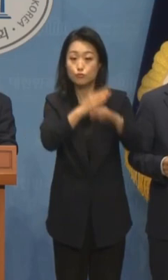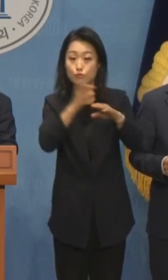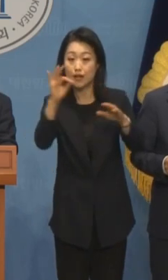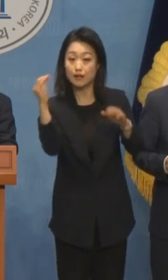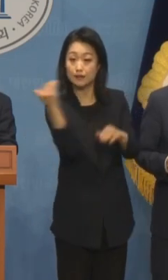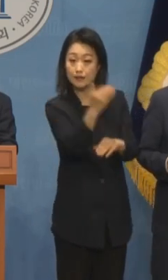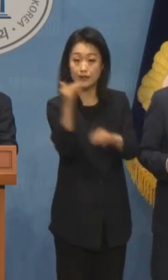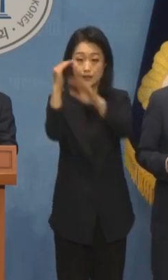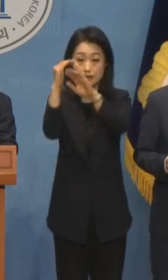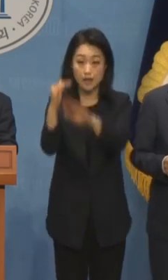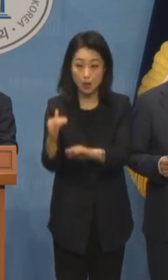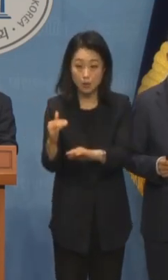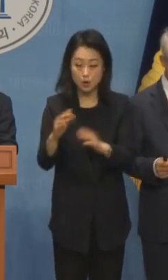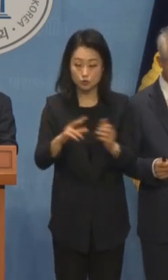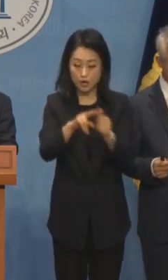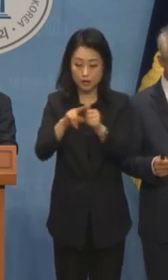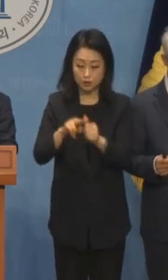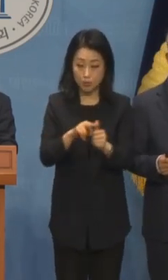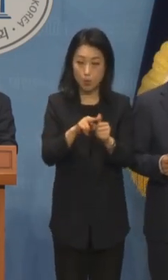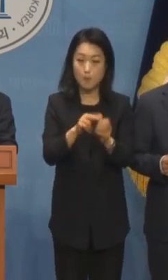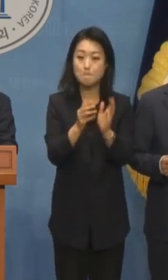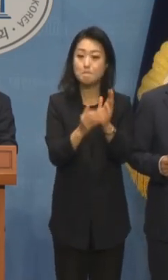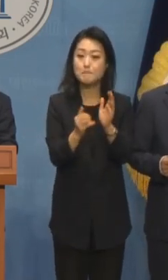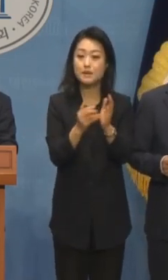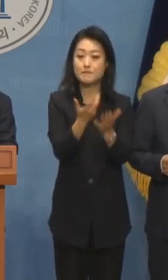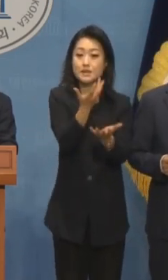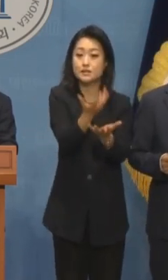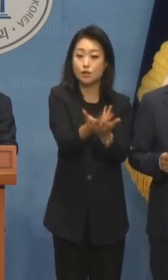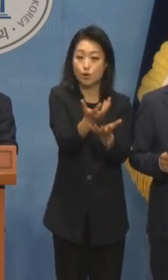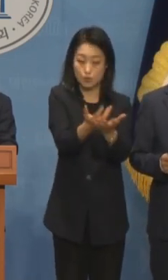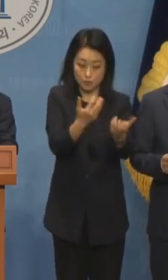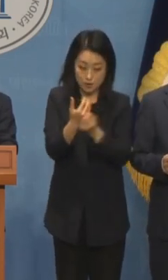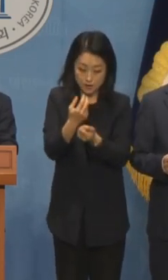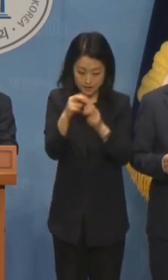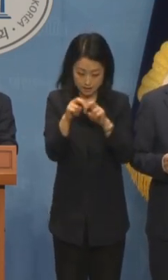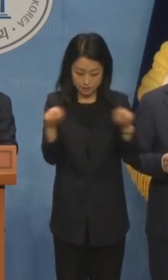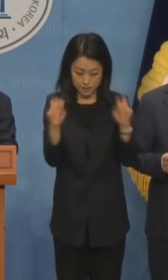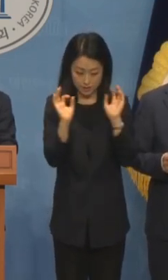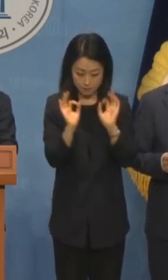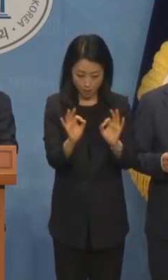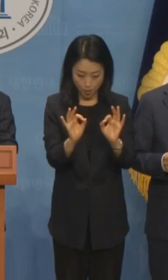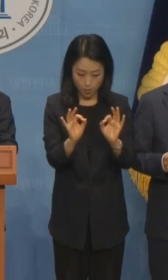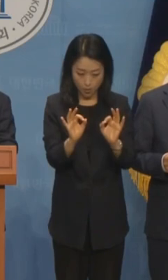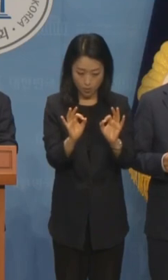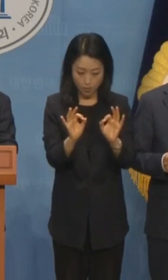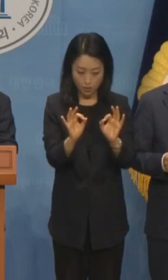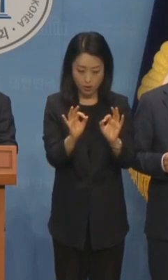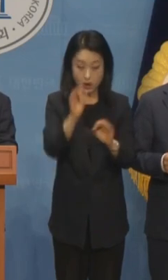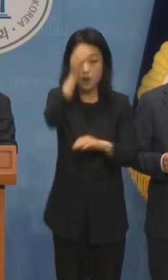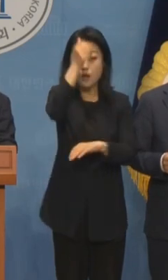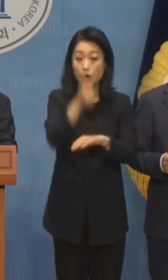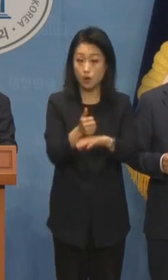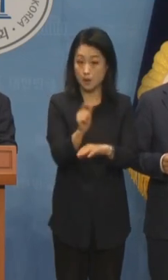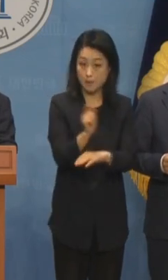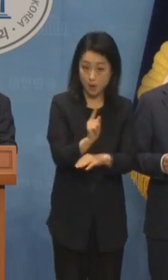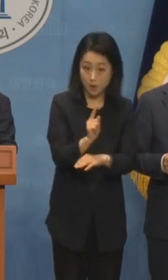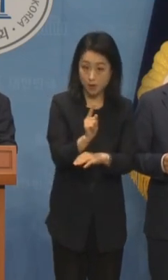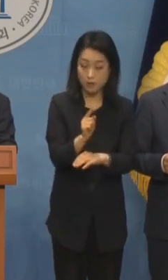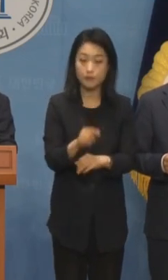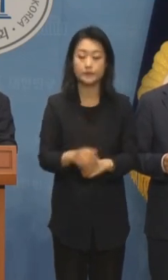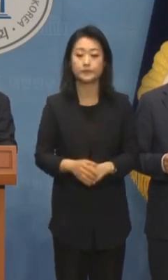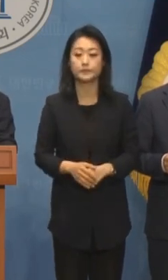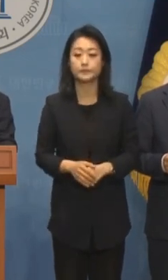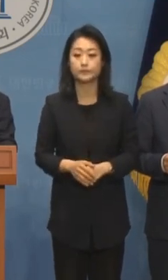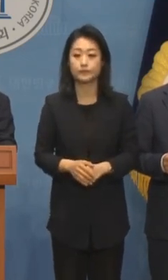내용을 담은 국정원의 첩보 보고서 등을 입수해 면밀히 분석한 결과, 이